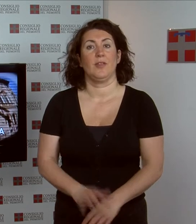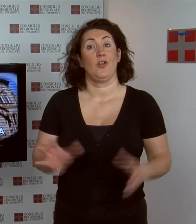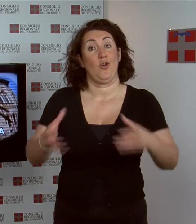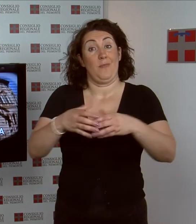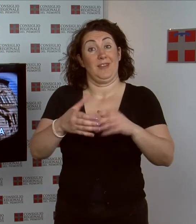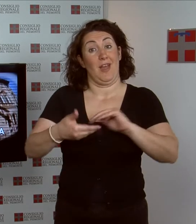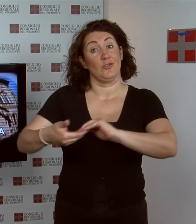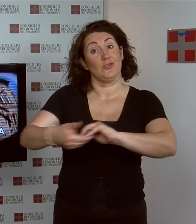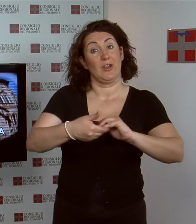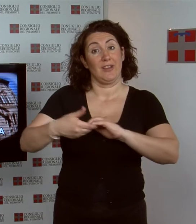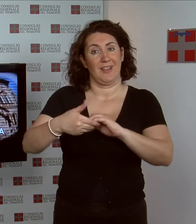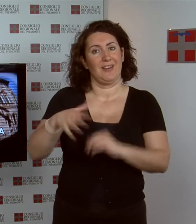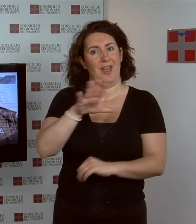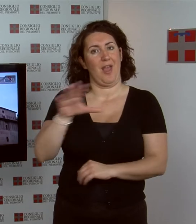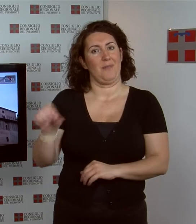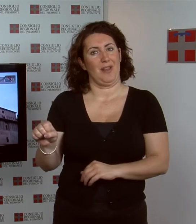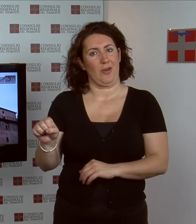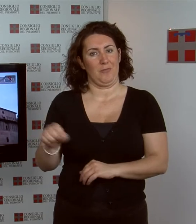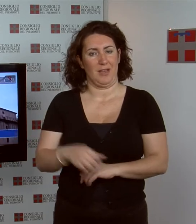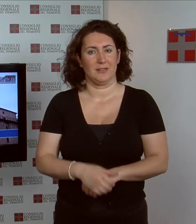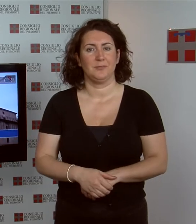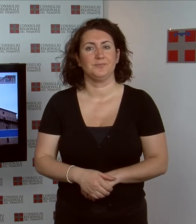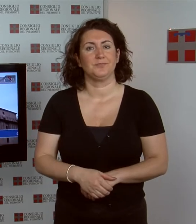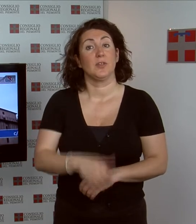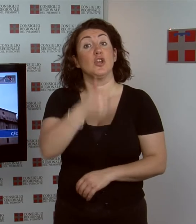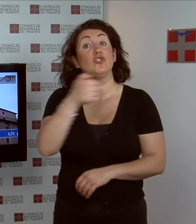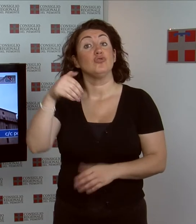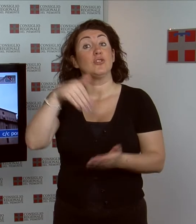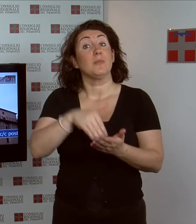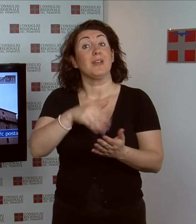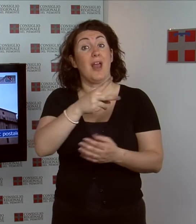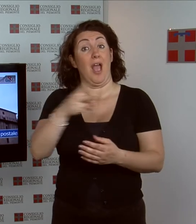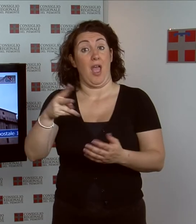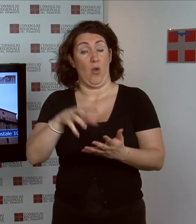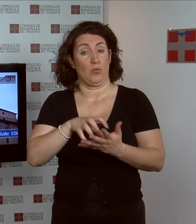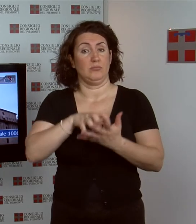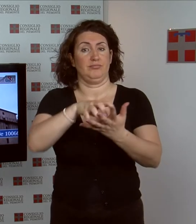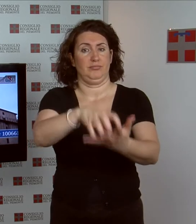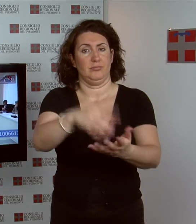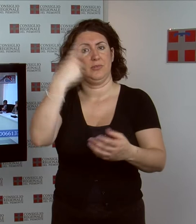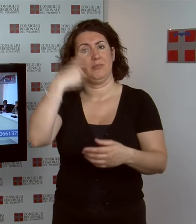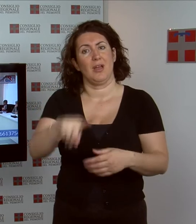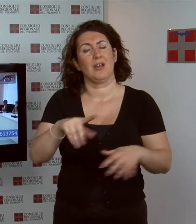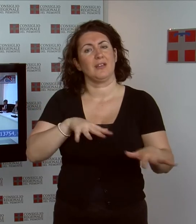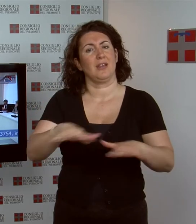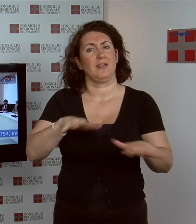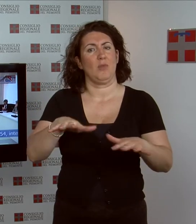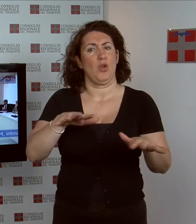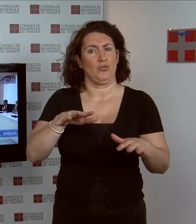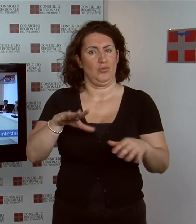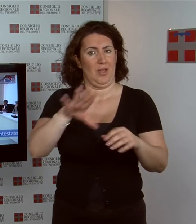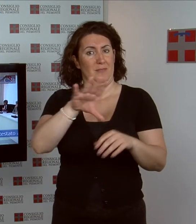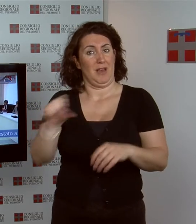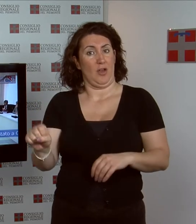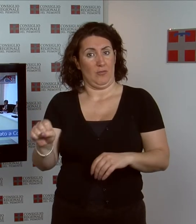Comitato di Solidarietà per l'Emilia-Romagna. Stanziare 100.000 euro per le popolazioni terremotate dell'Emilia. Lo ha proposto il